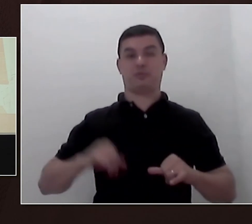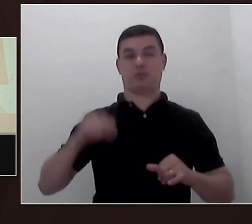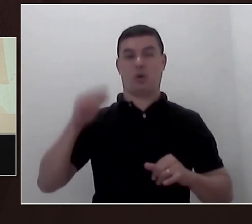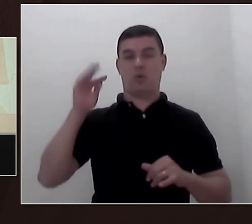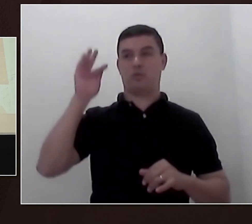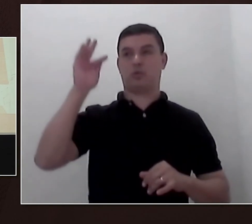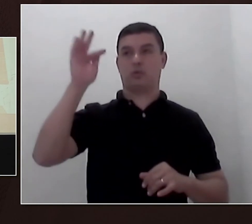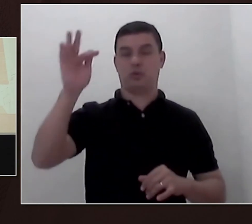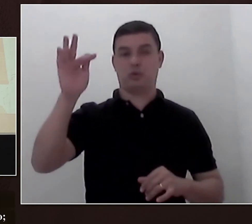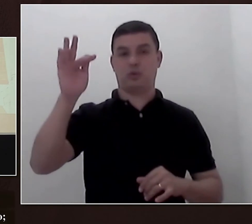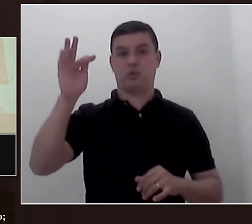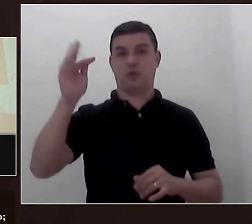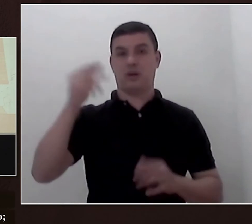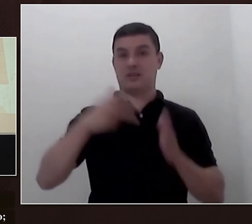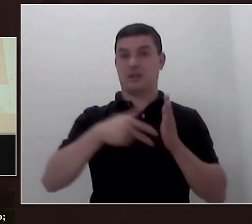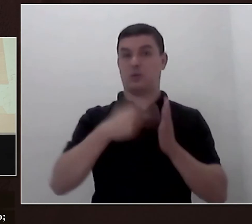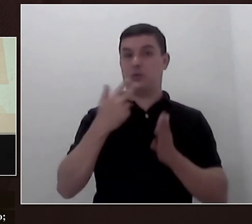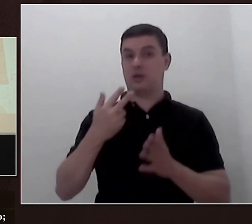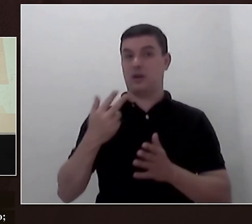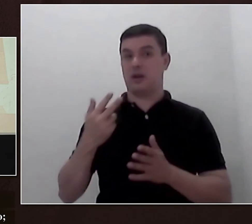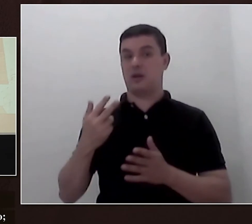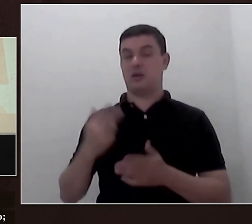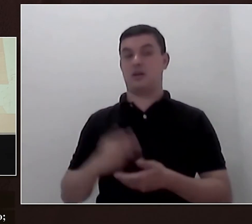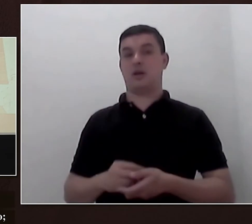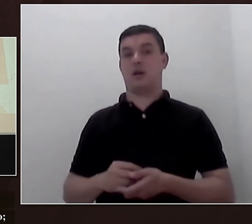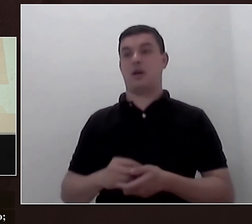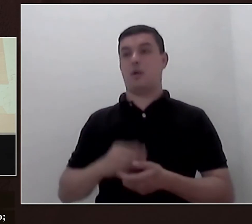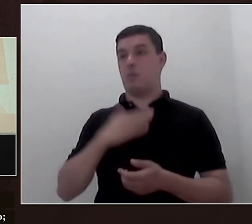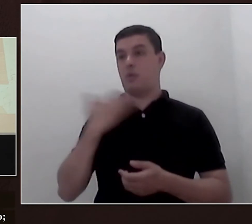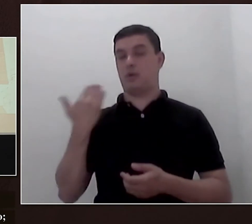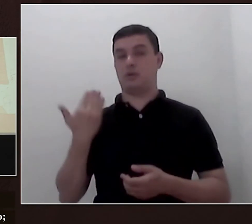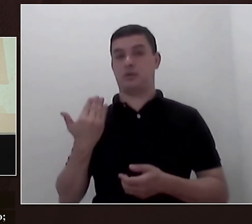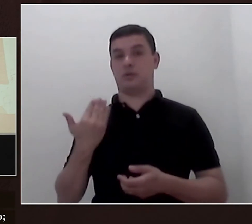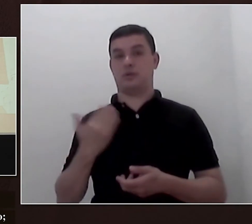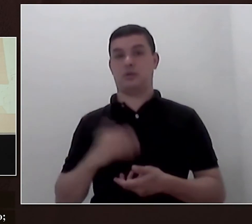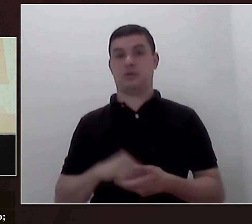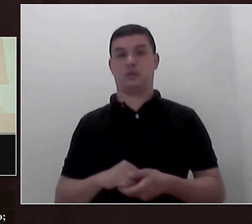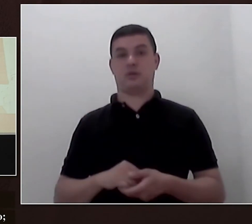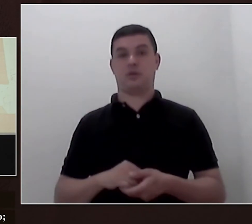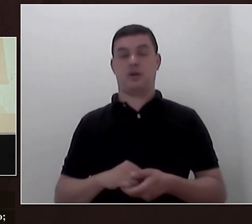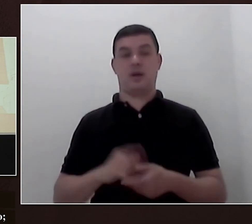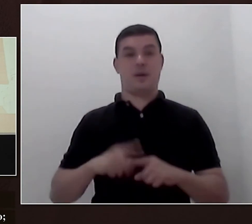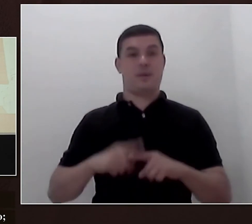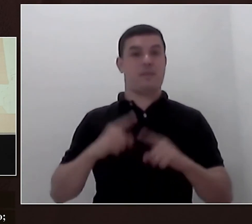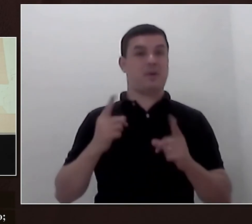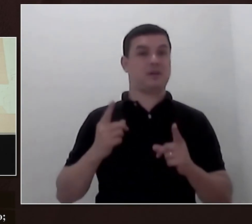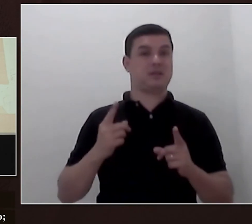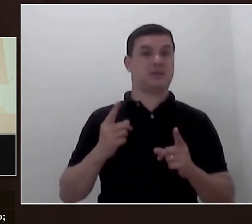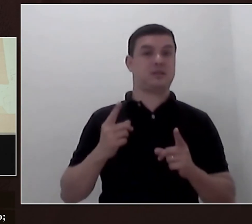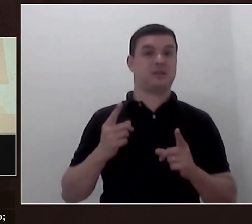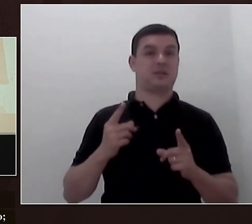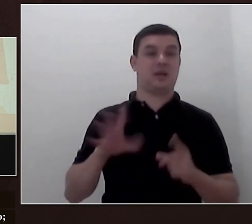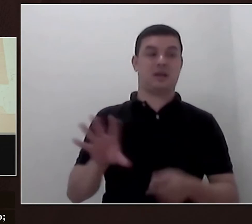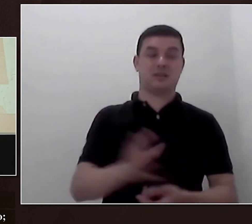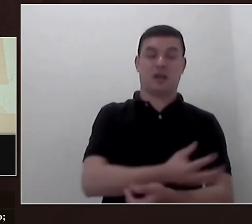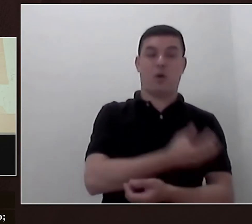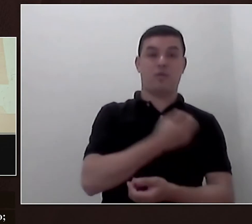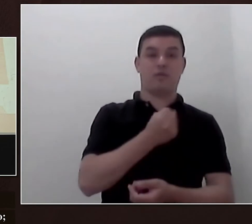Mas esse mesmo será salvo, porque a salvação é eterna. Ninguém vai perder a salvação